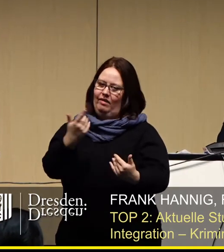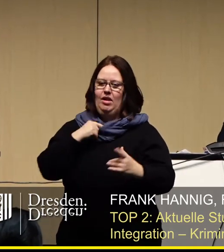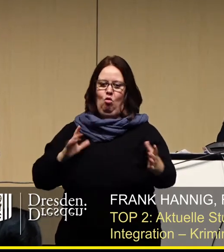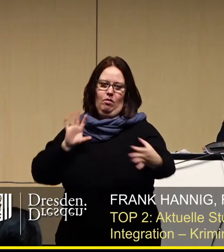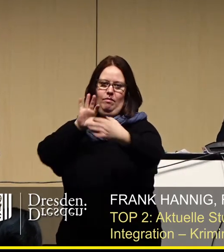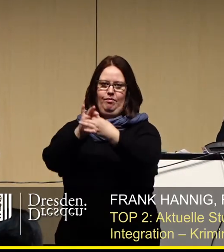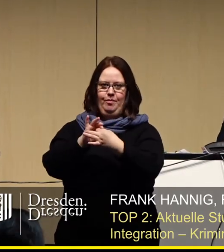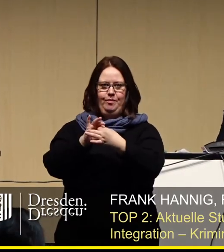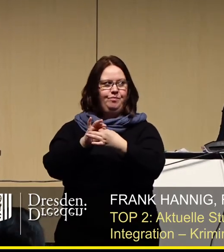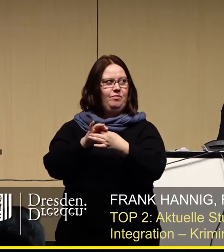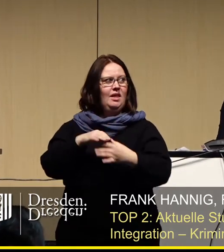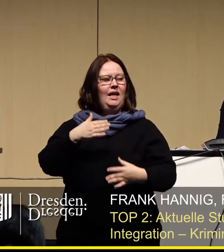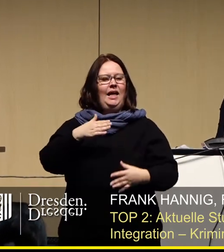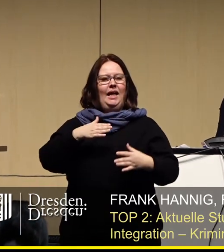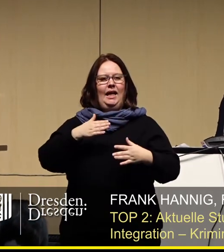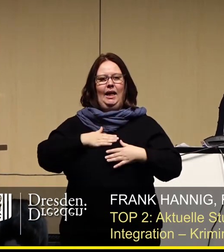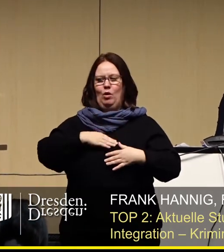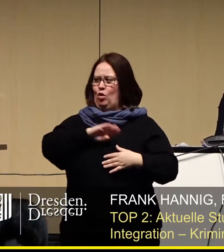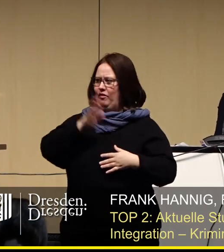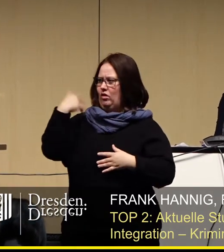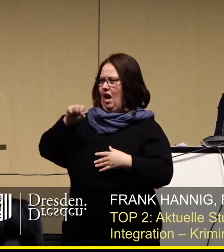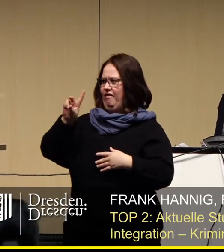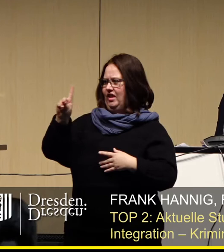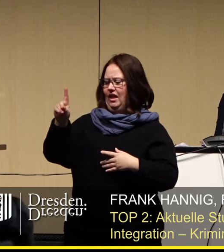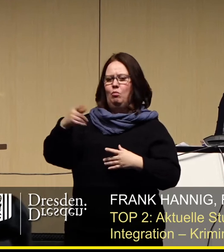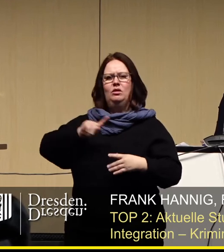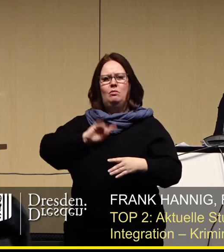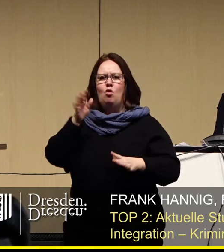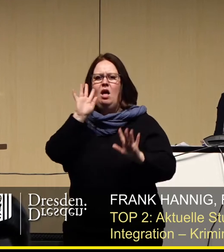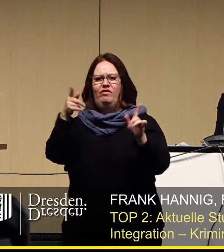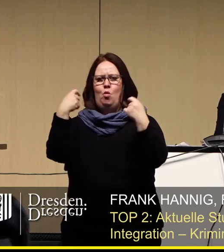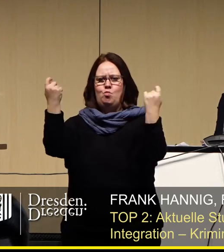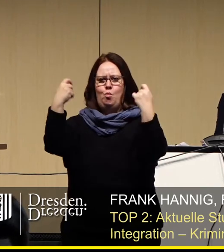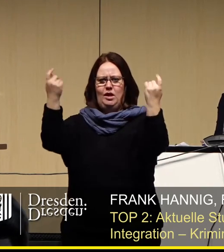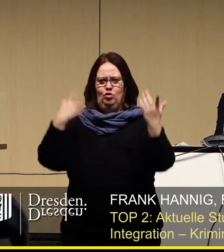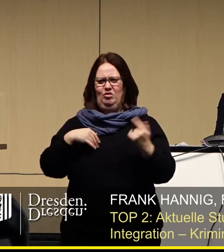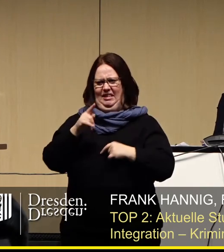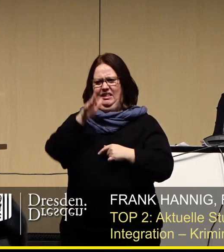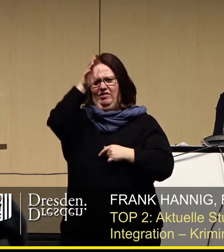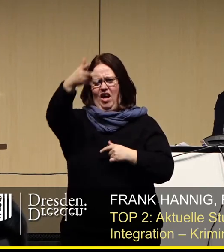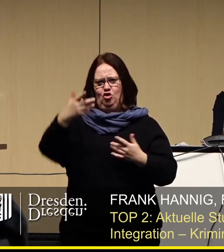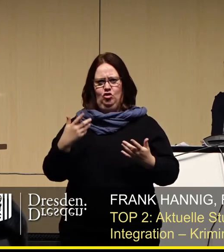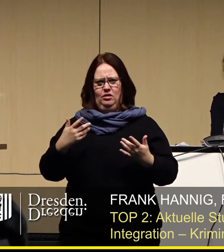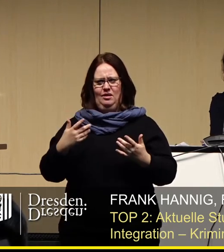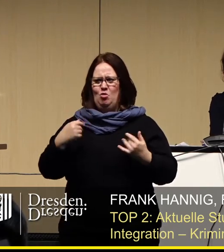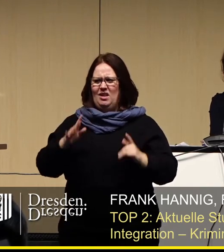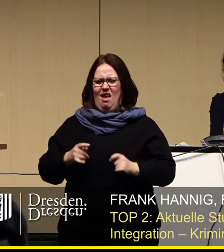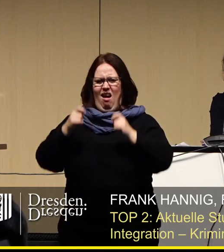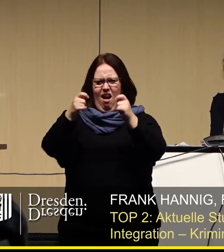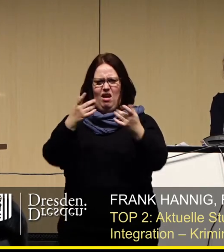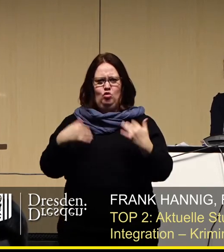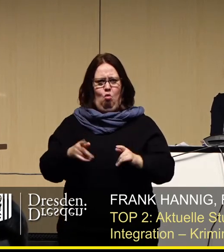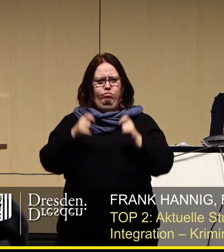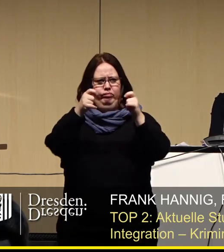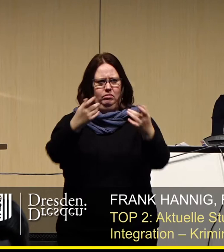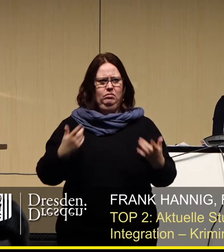will. Werte Kollegen von der AfD, auch ich halte es für populistisch und für nicht sonderlich sinnvoll, einen solchen Antrag hier so zu